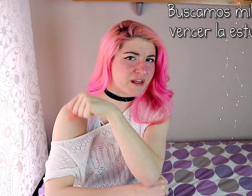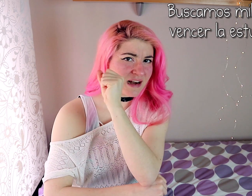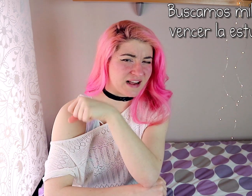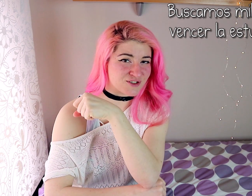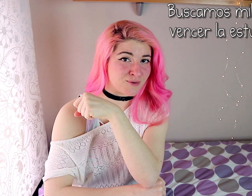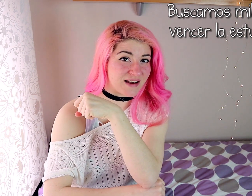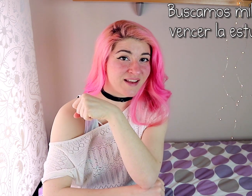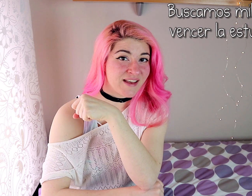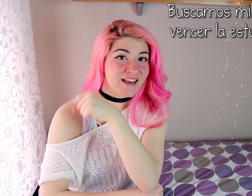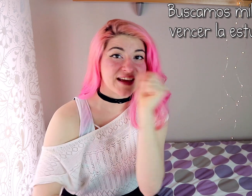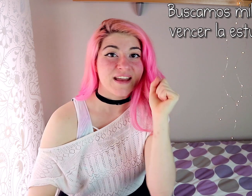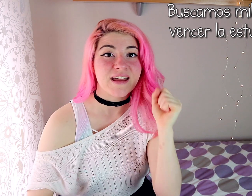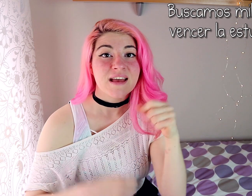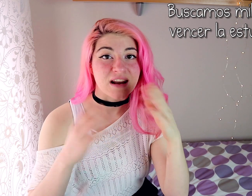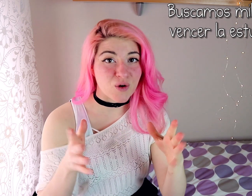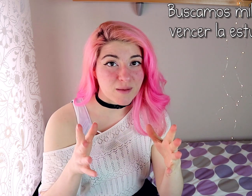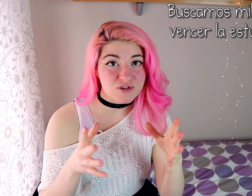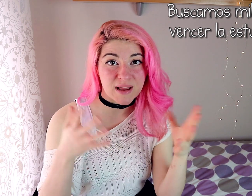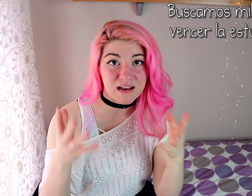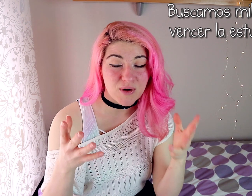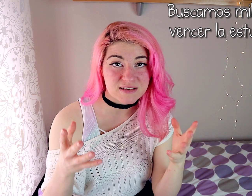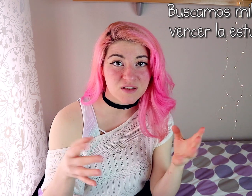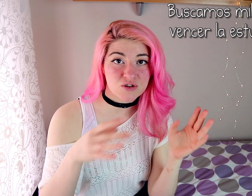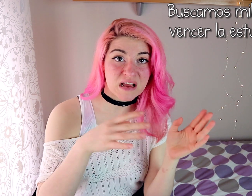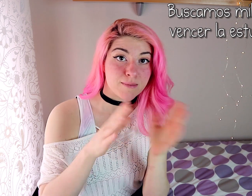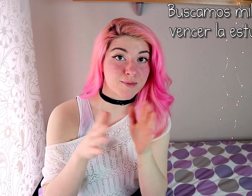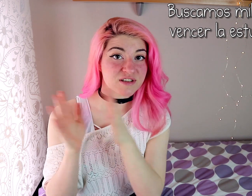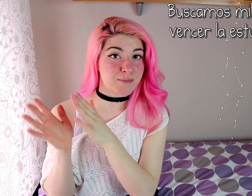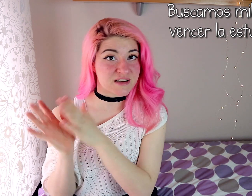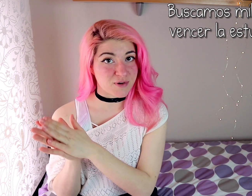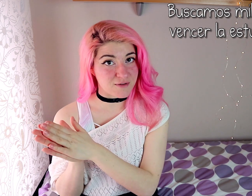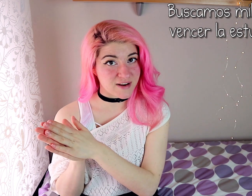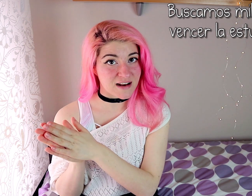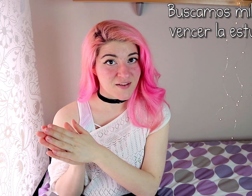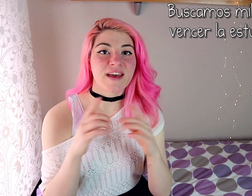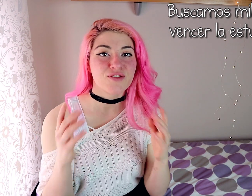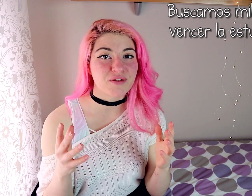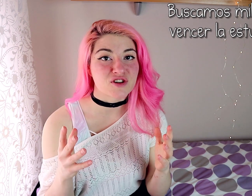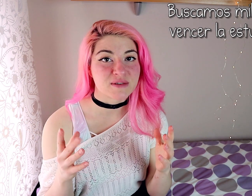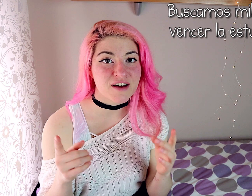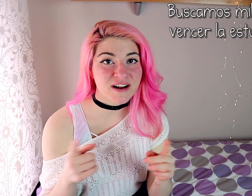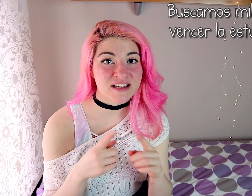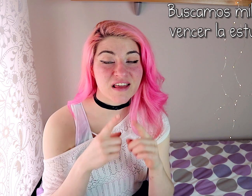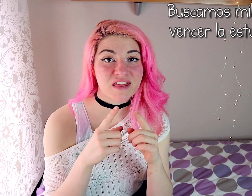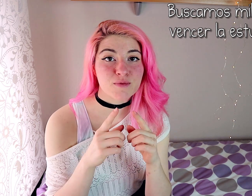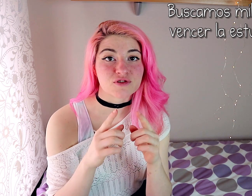hacerle caso, ¿vale? Que recordamos que en lengua de signos el verbo siempre se pone al final. Entonces, como esta frase decimos,